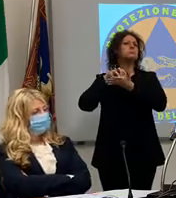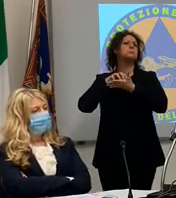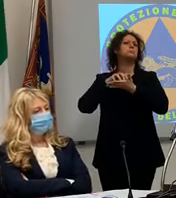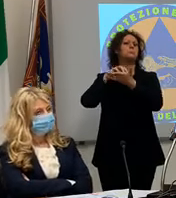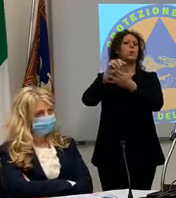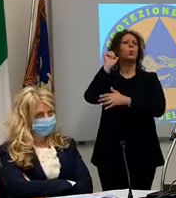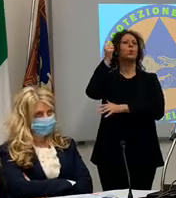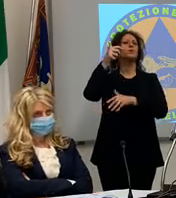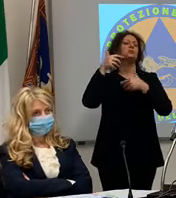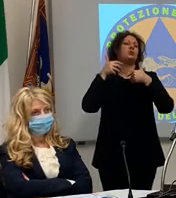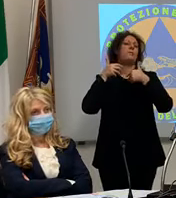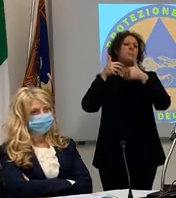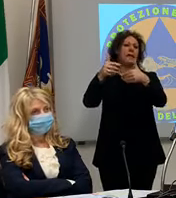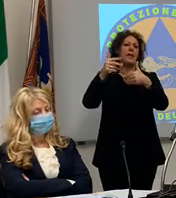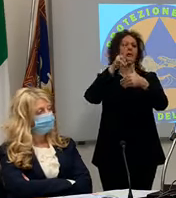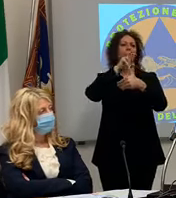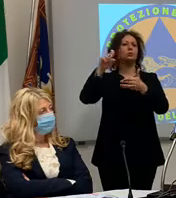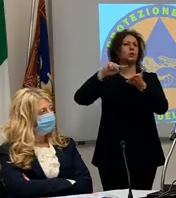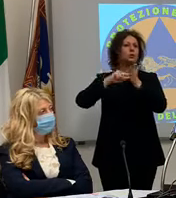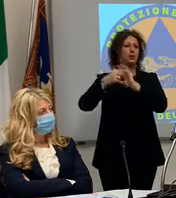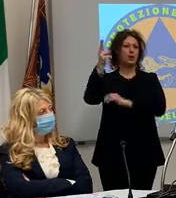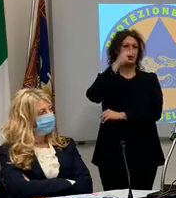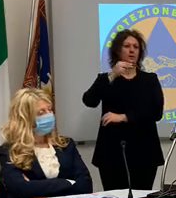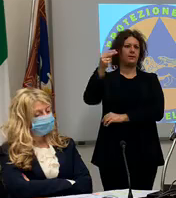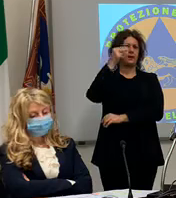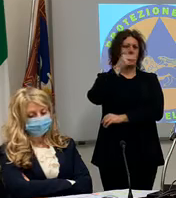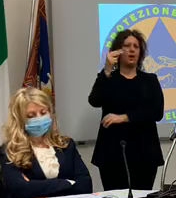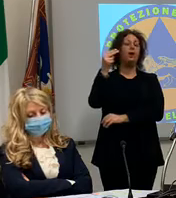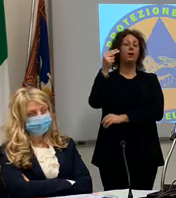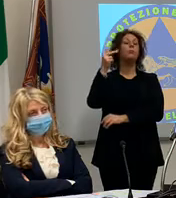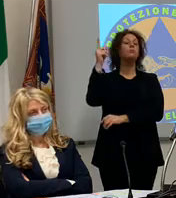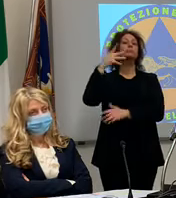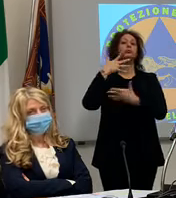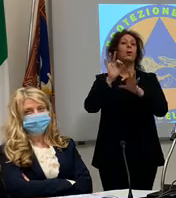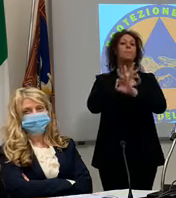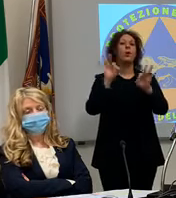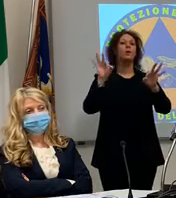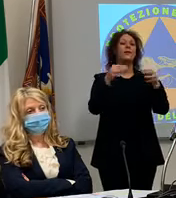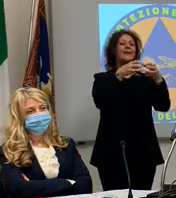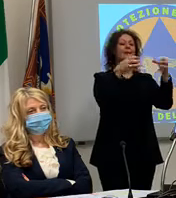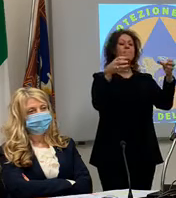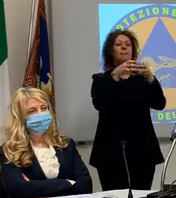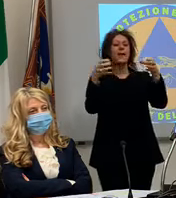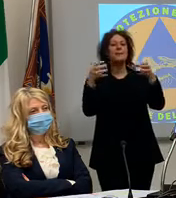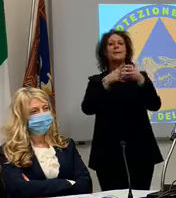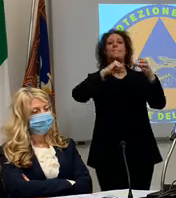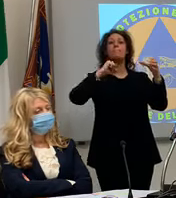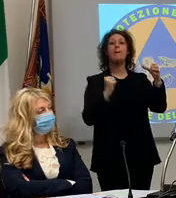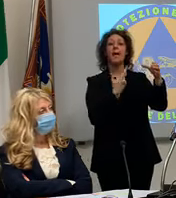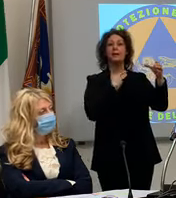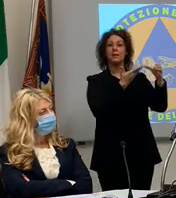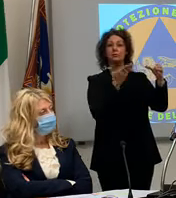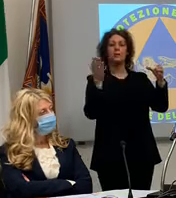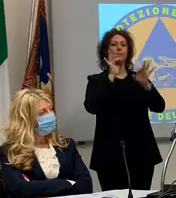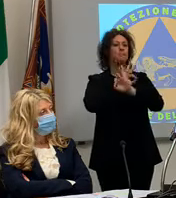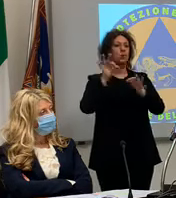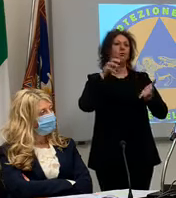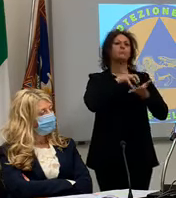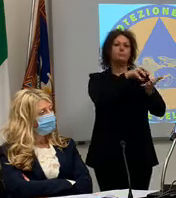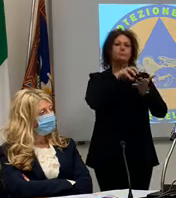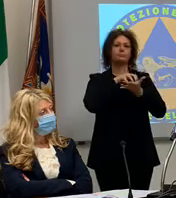e d il 90% del calo del fatturato alle tutte le imprese con meno di €5000000 di fatturato sotto